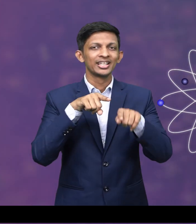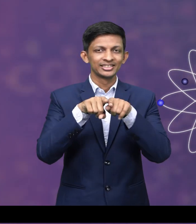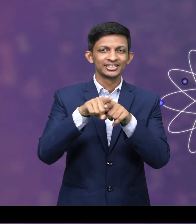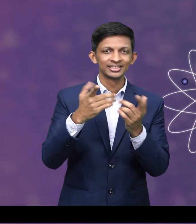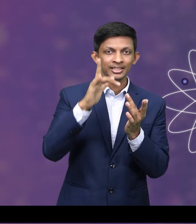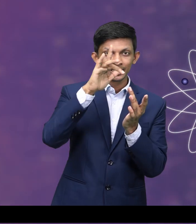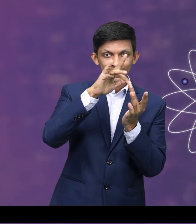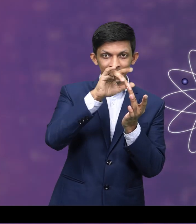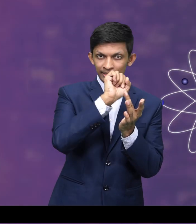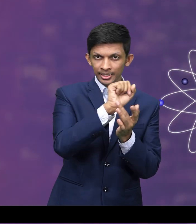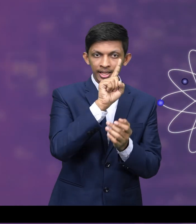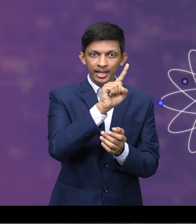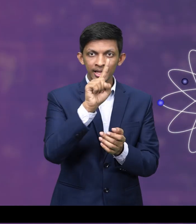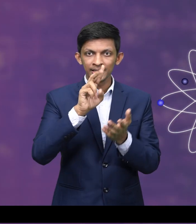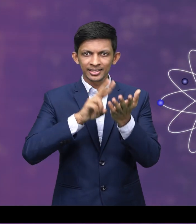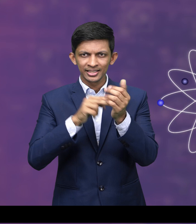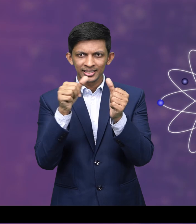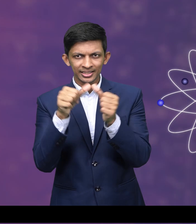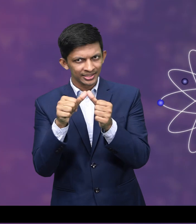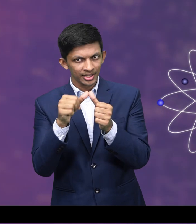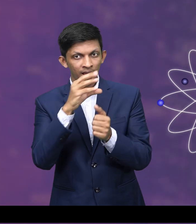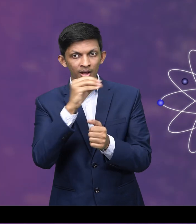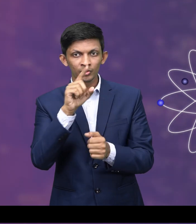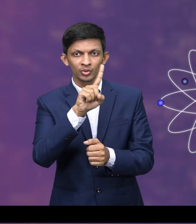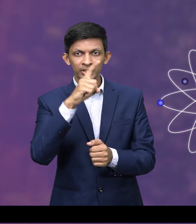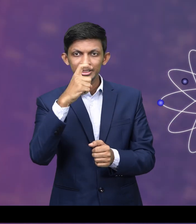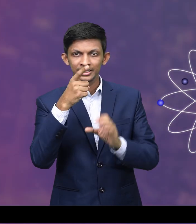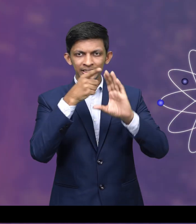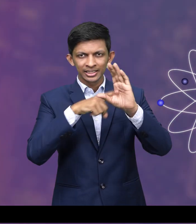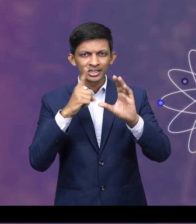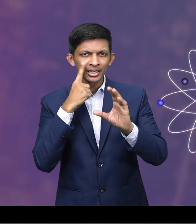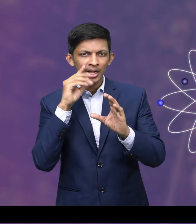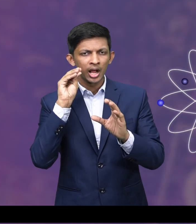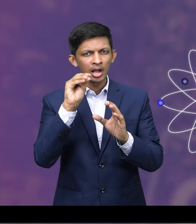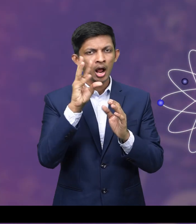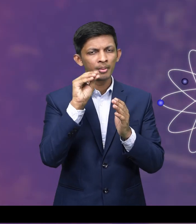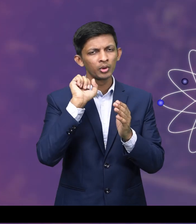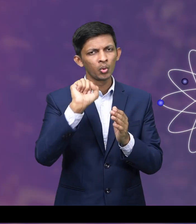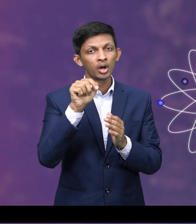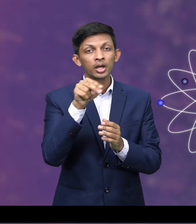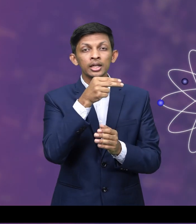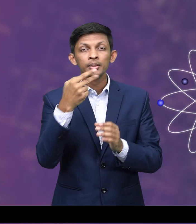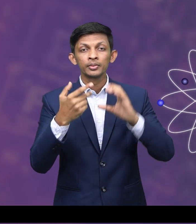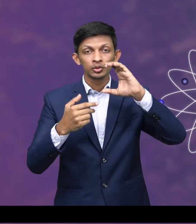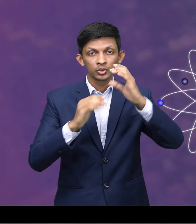ఉదాహరణకు 11 Na మరియు 17 Cl మధ్య క్లోరిన్ అణువు